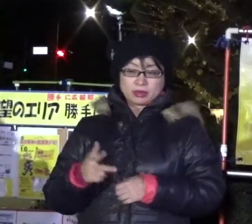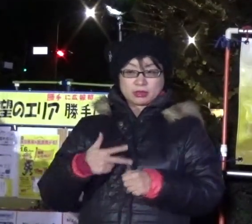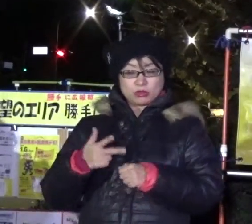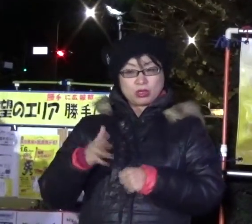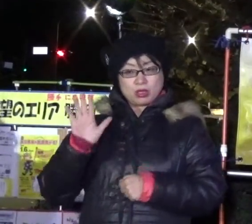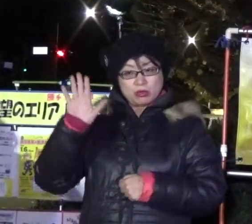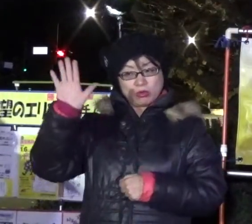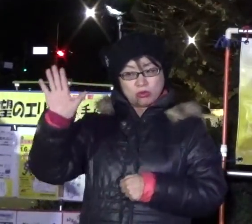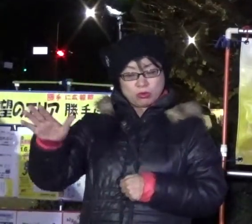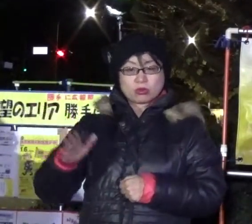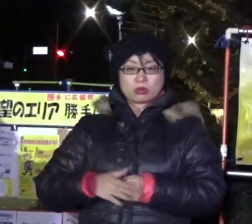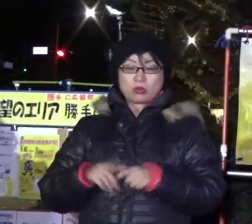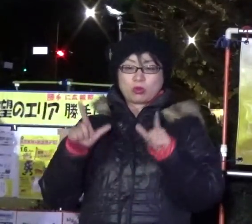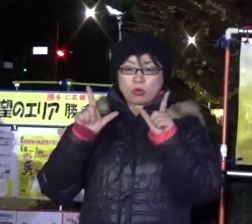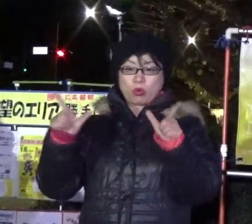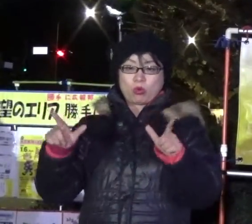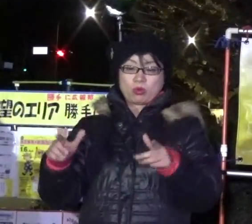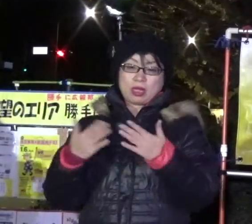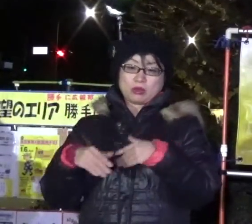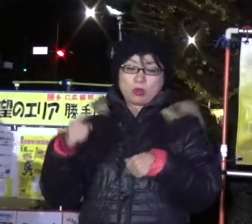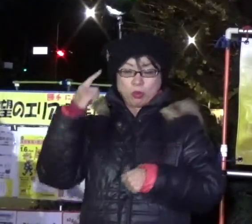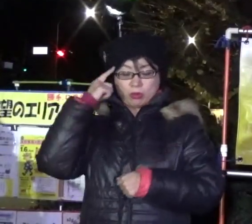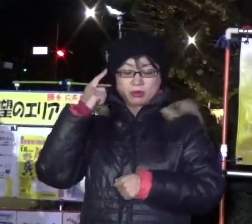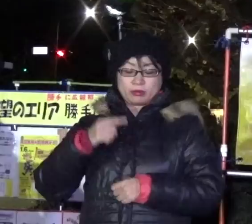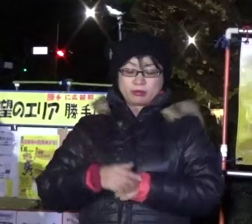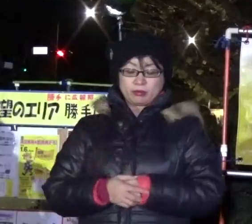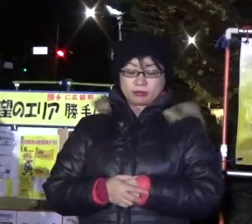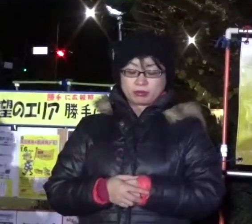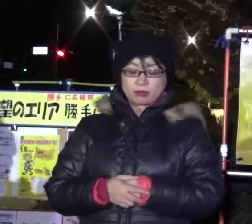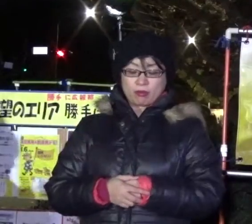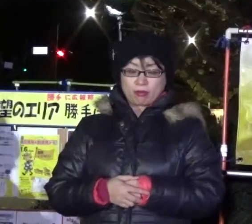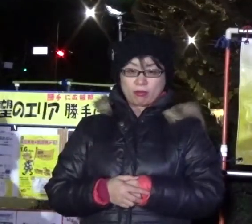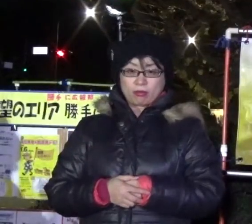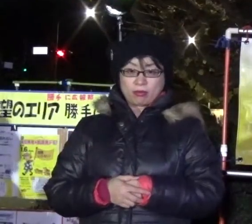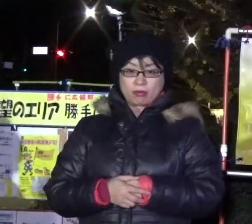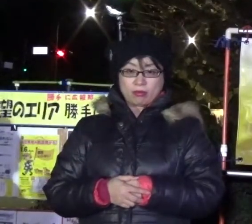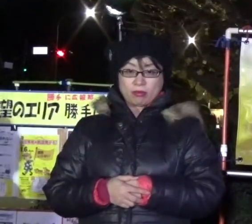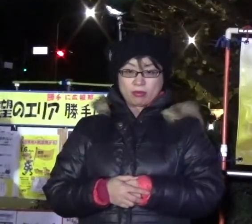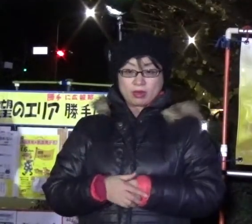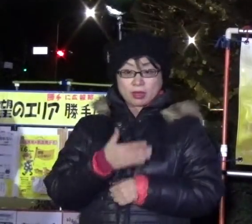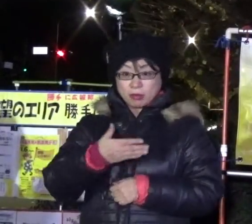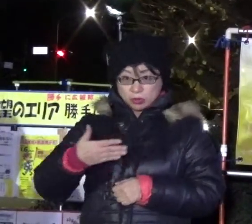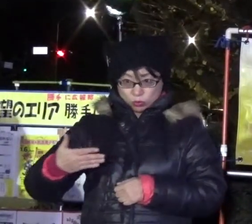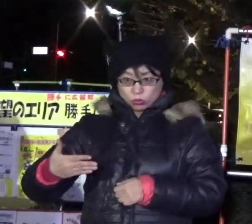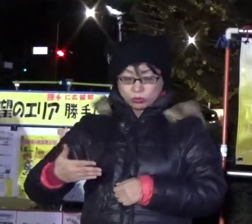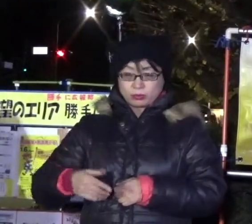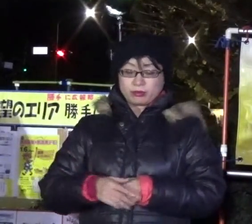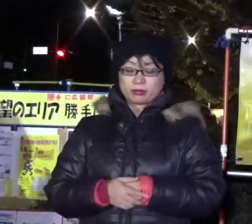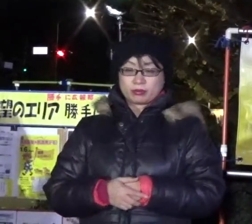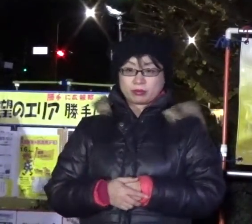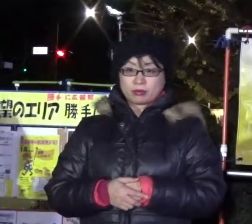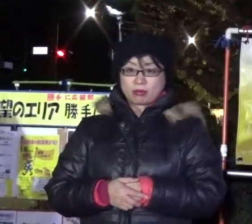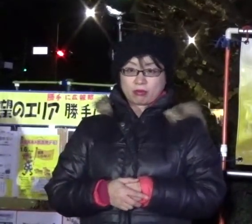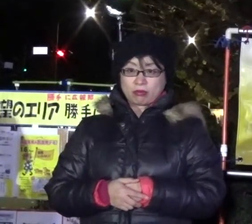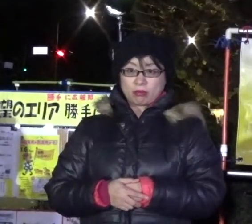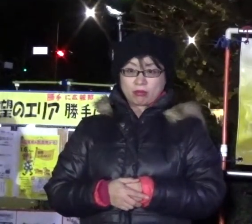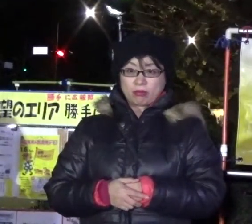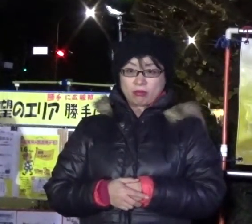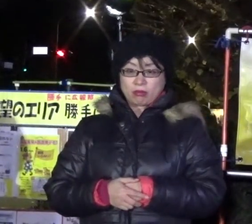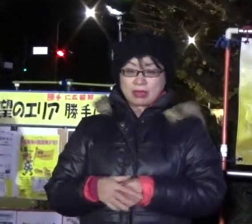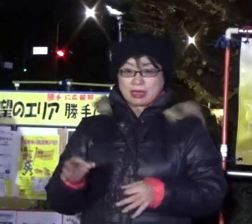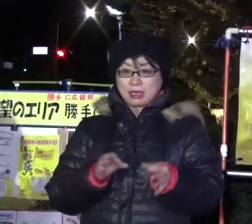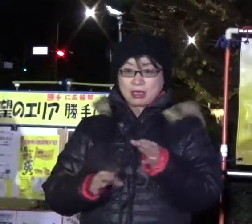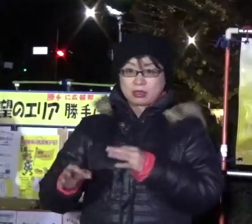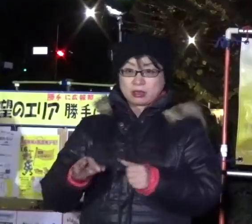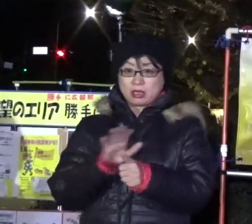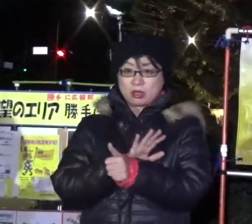公表になるはずで、その時はもっと減ってるはずです。で、その水の件なんですけども、本日経済産業